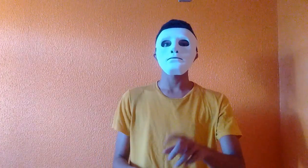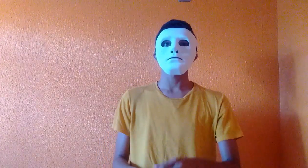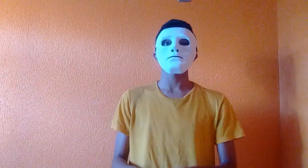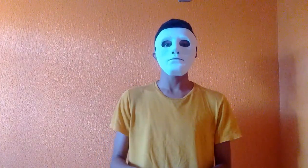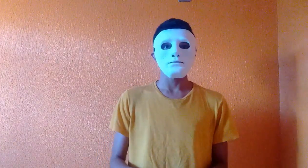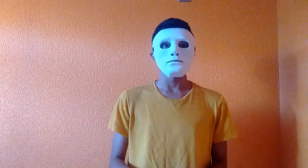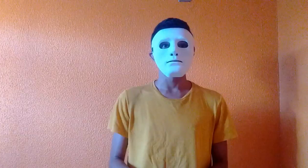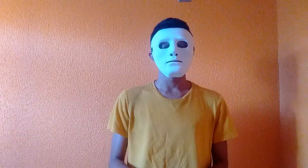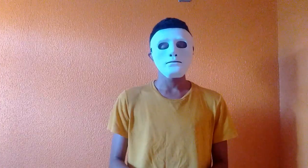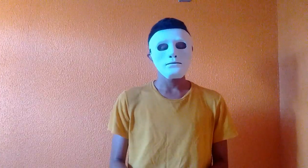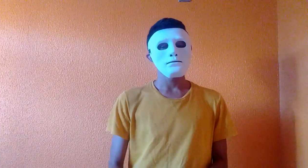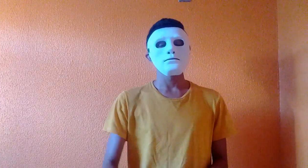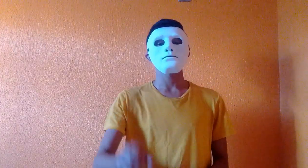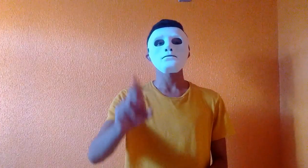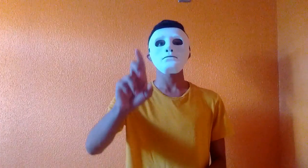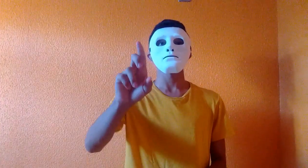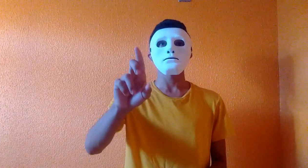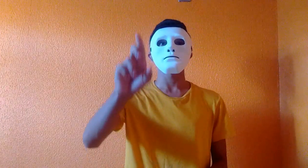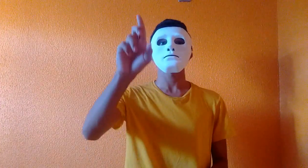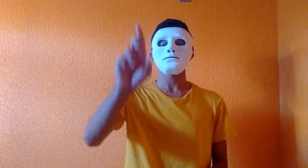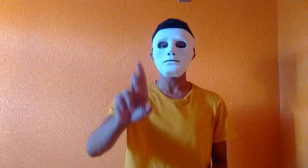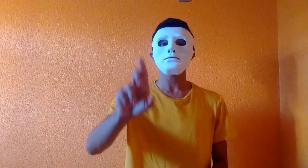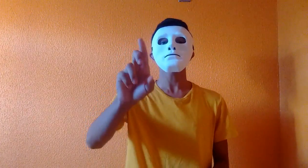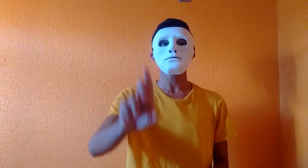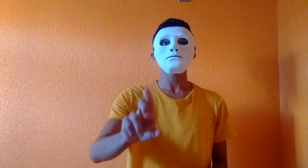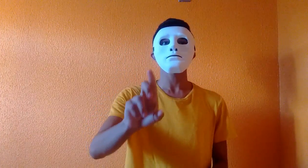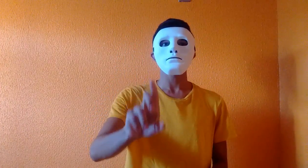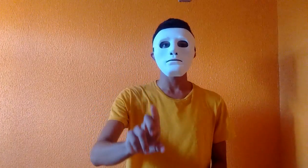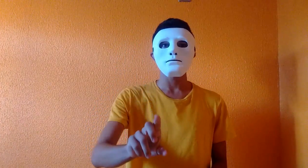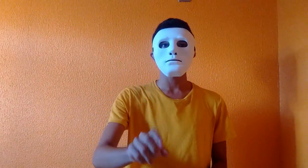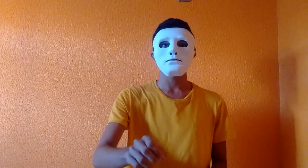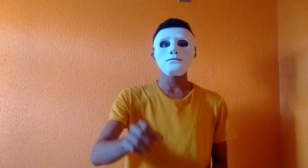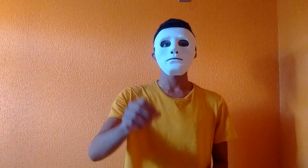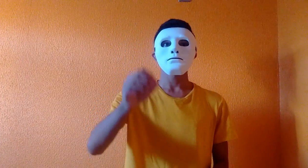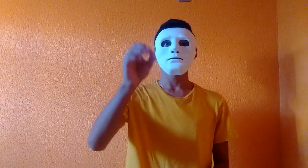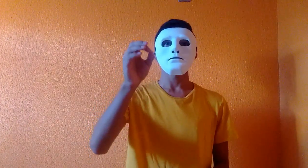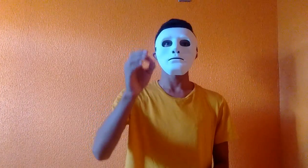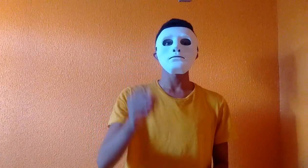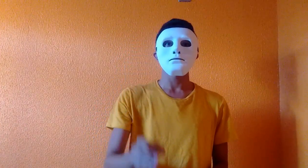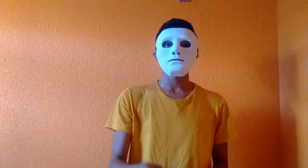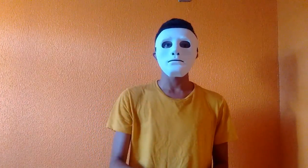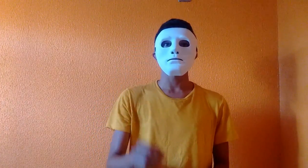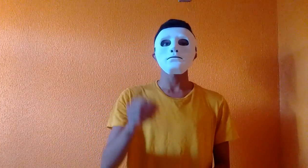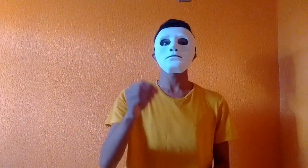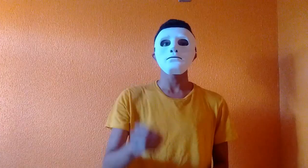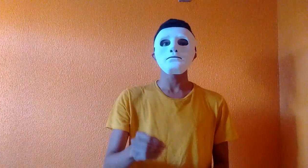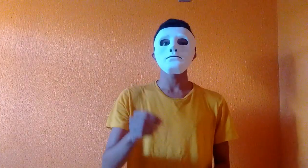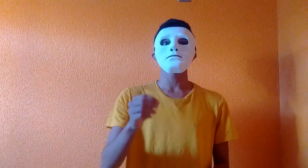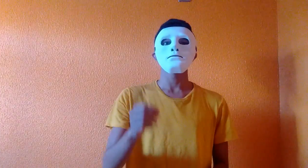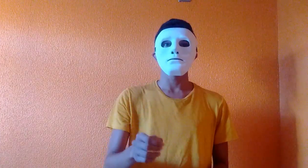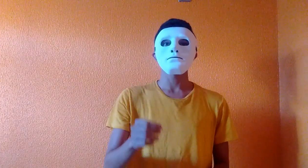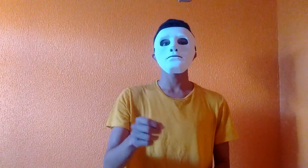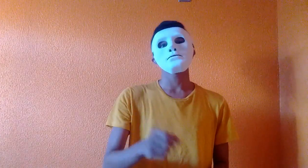o consumo, enquanto apenas 32% apresentam índices bons de